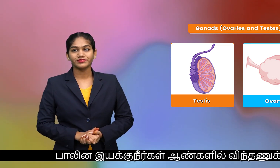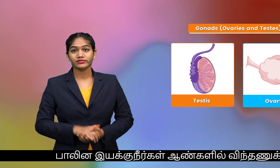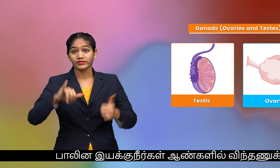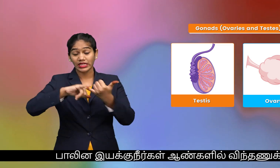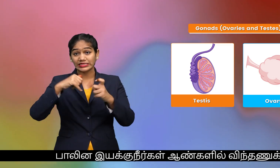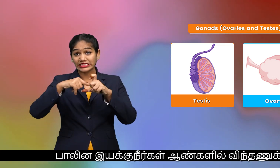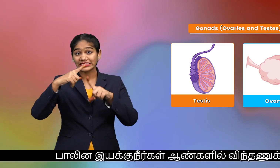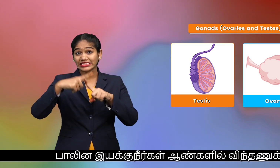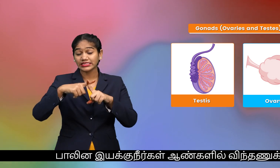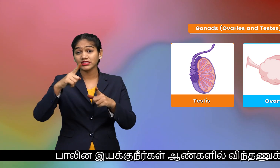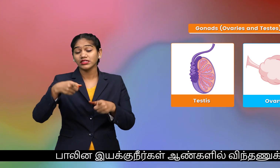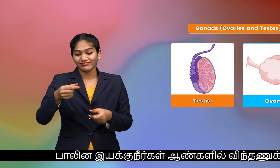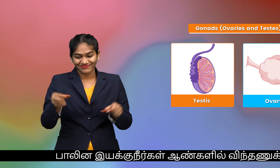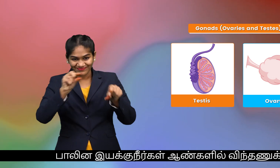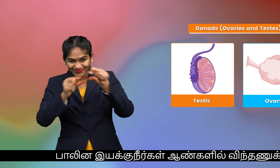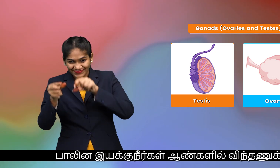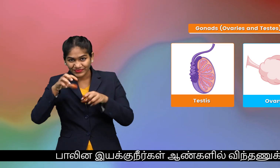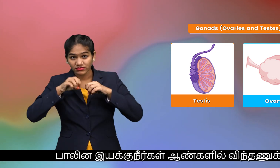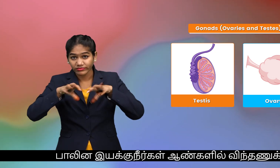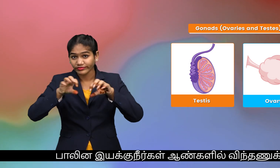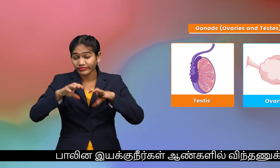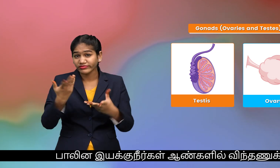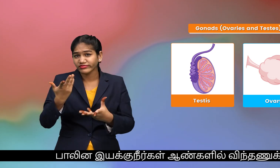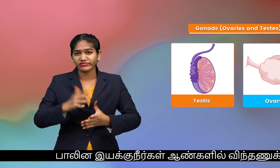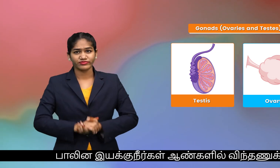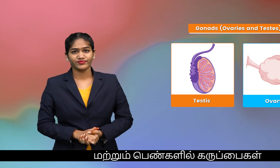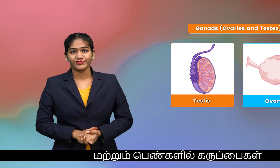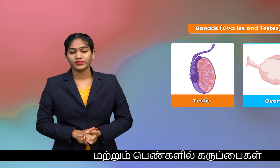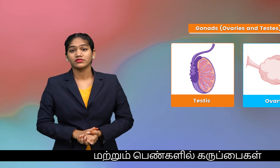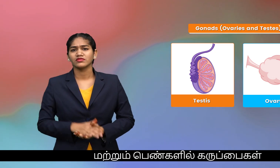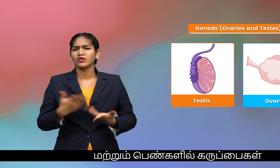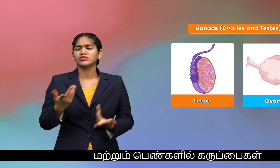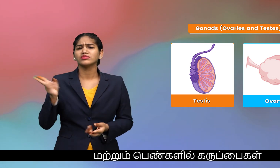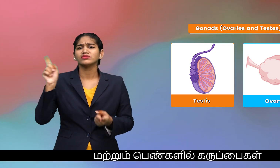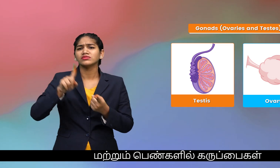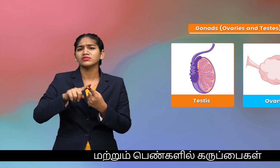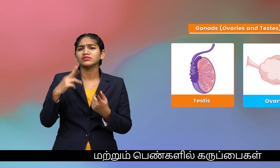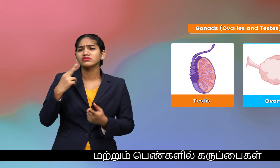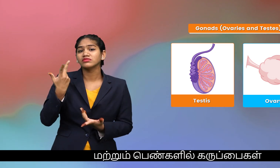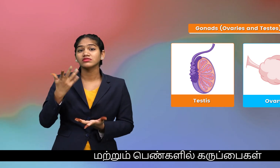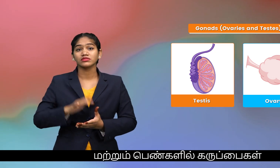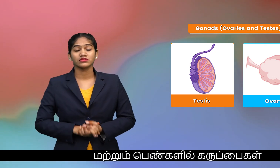பாலின இயக்குநீர்கள் ஆண்களில் விந்தணுக்கள் மற்றும் பெண்களில் கர்ப்பைகள்